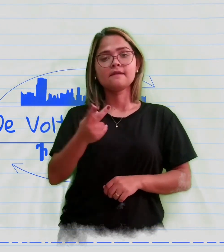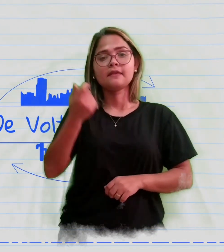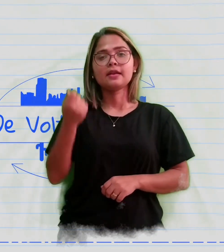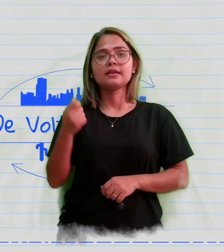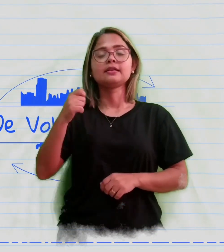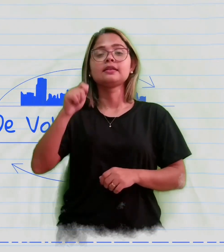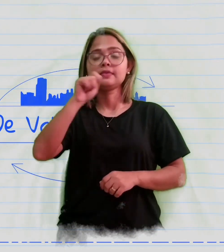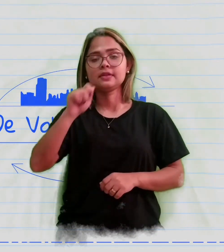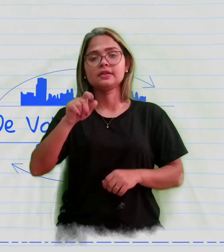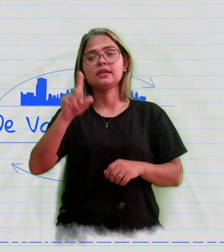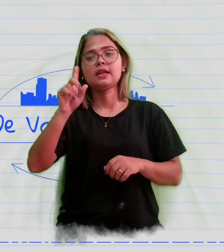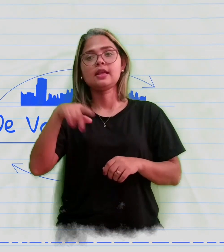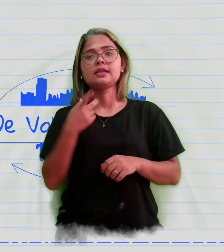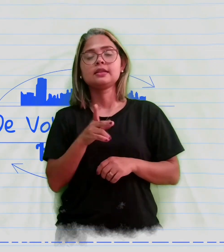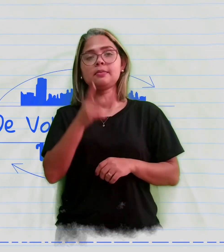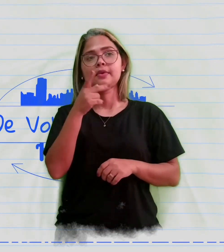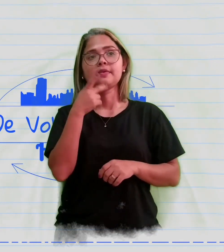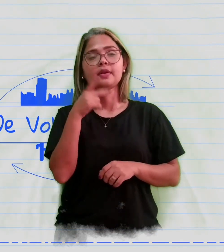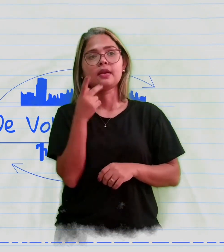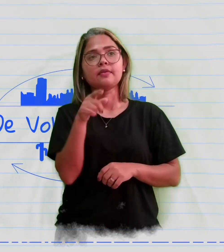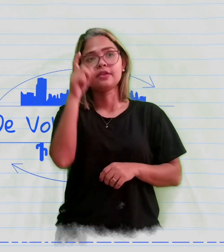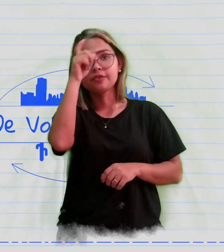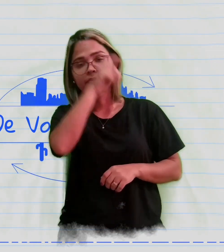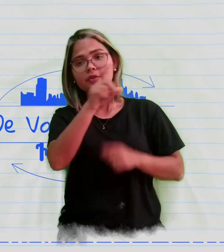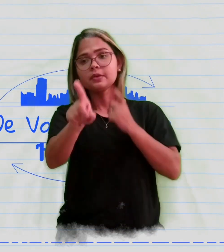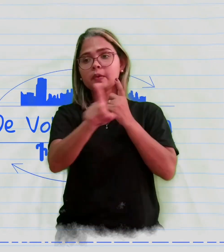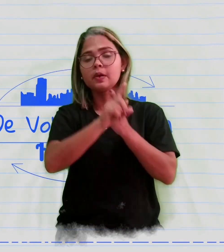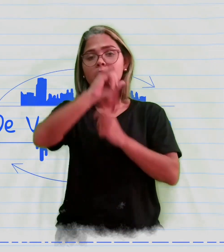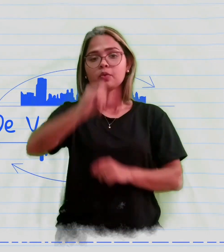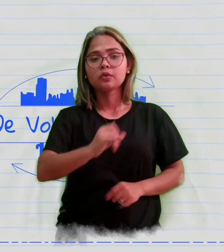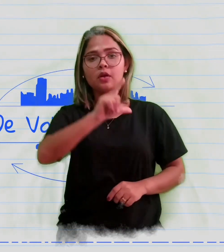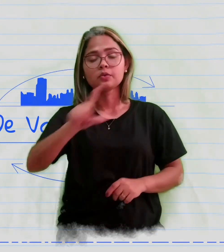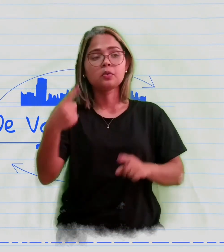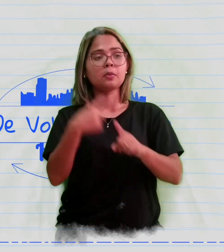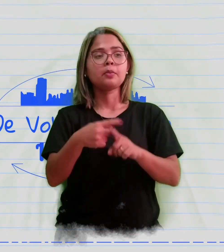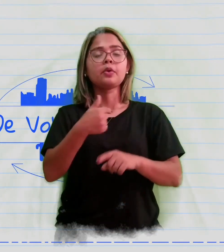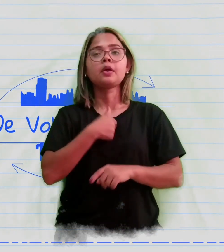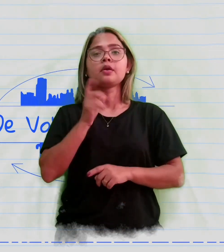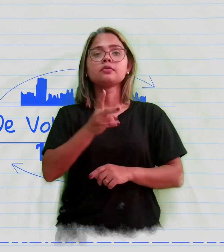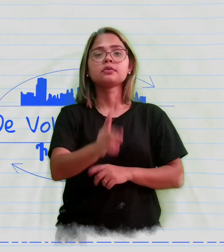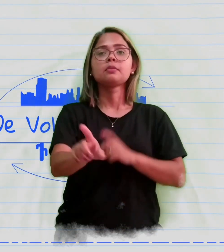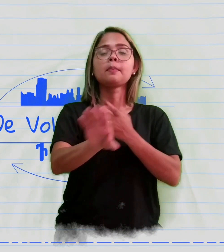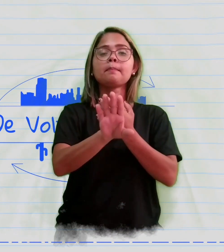minha cabeça fora, porque tava muito difícil de encontrar a Júlia. Porque eu tava aproximando muito de mim, né, da Jandê.